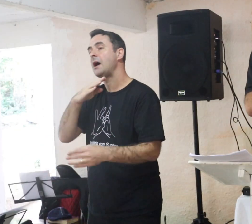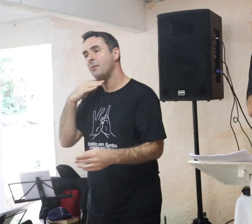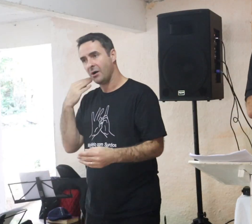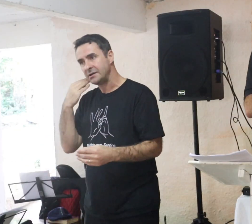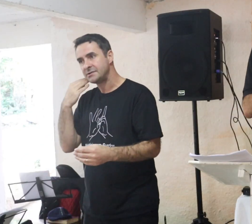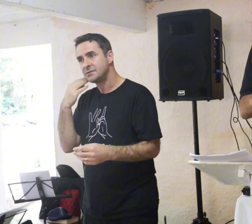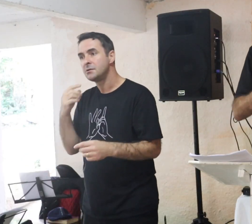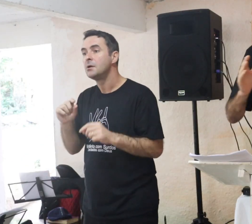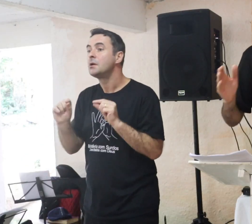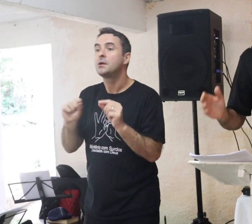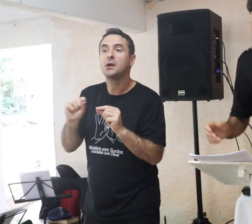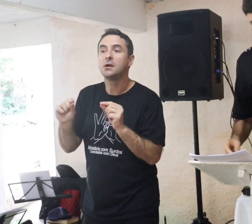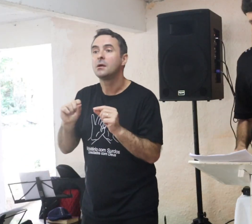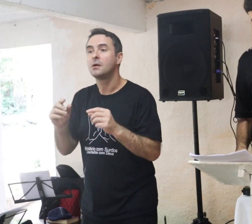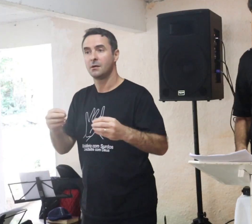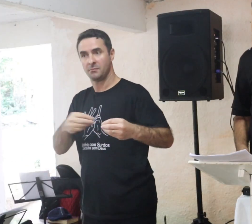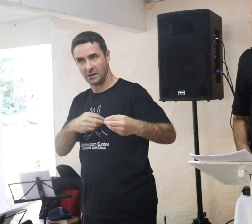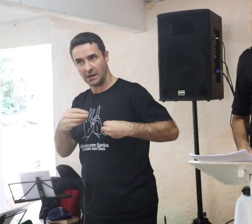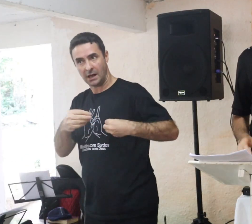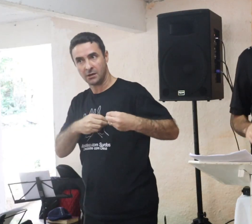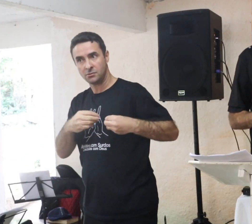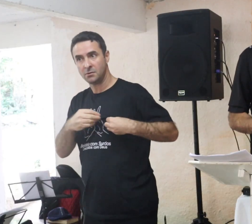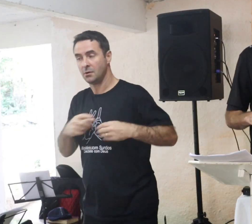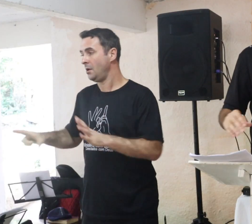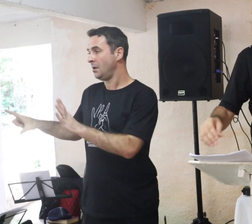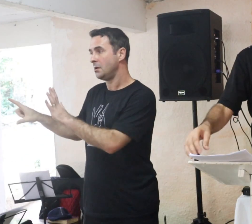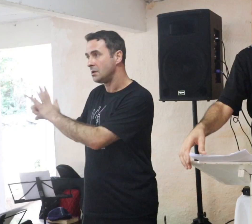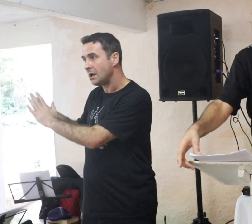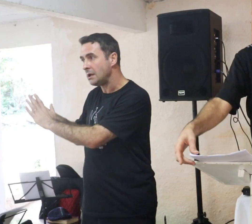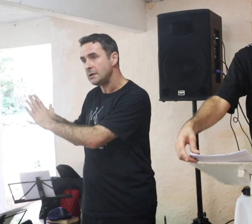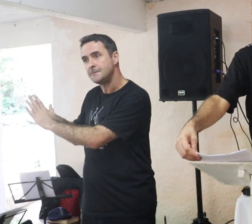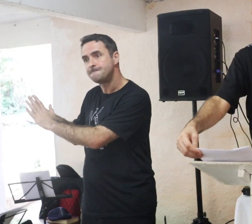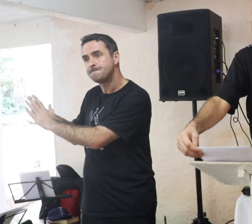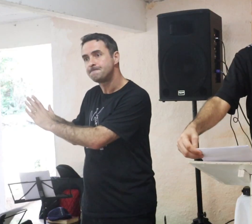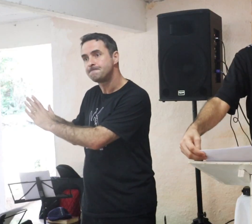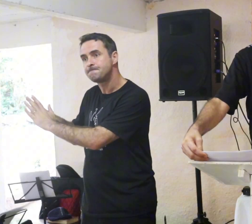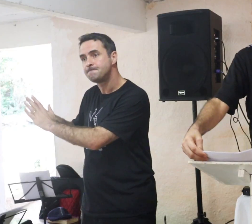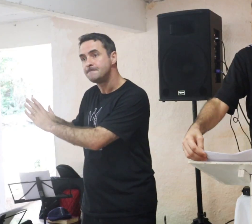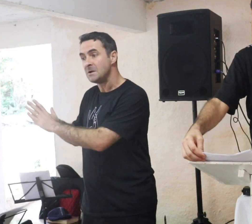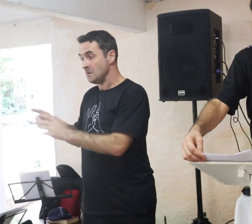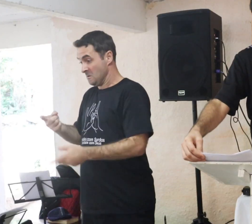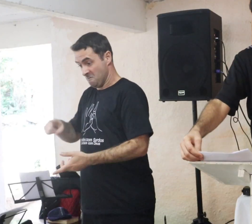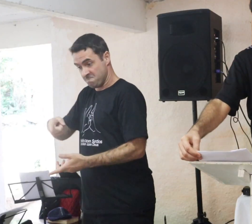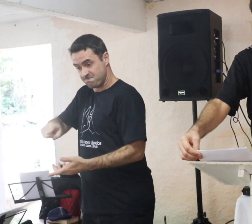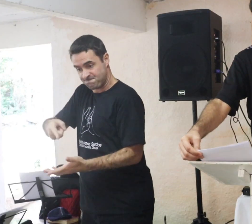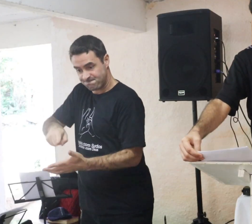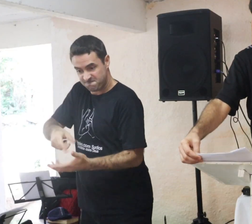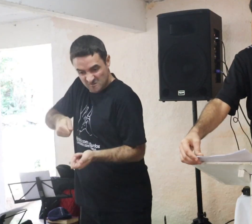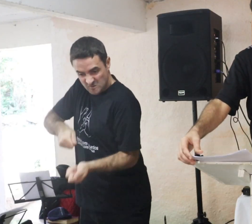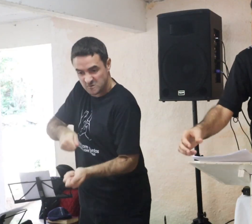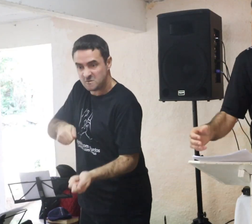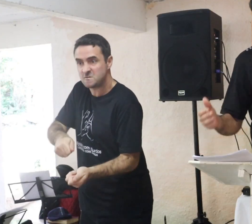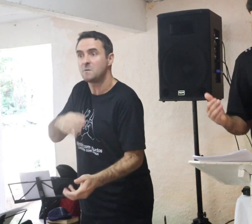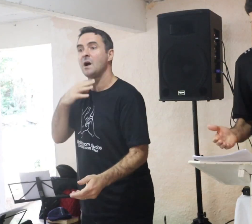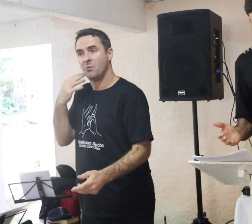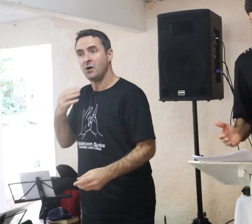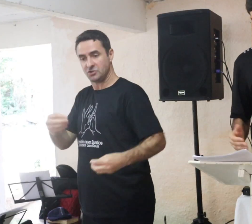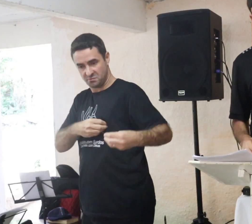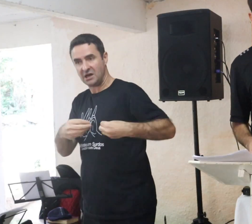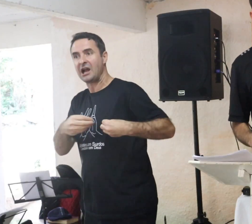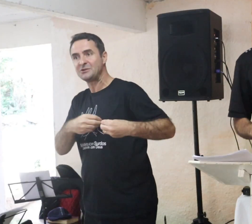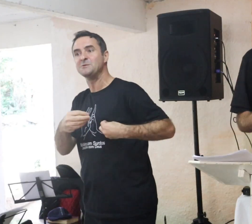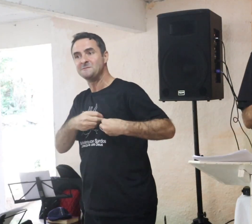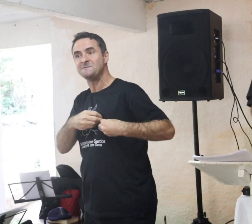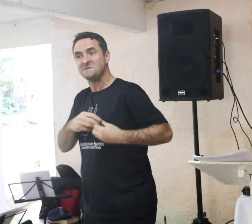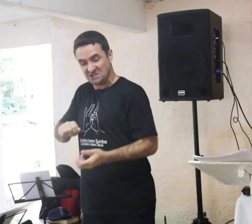o pecado e a lei. O ferrão da morte é o pecado. A morte só fere por causa